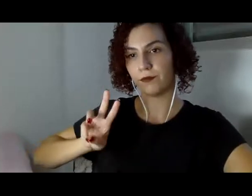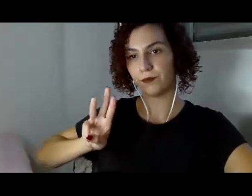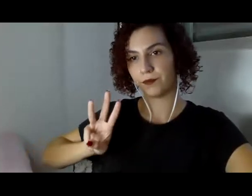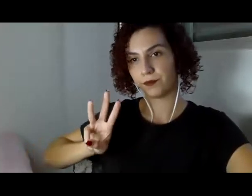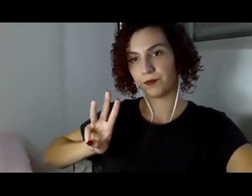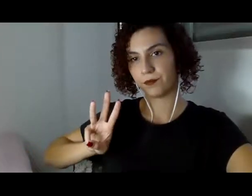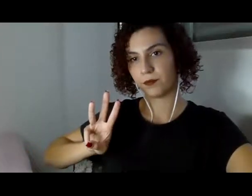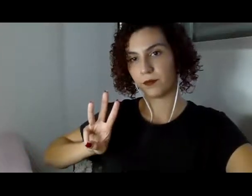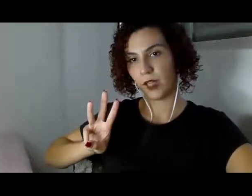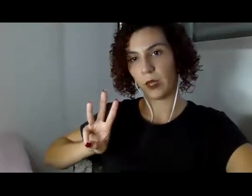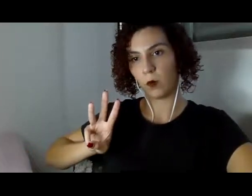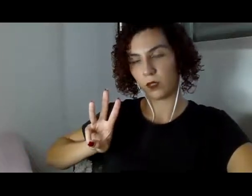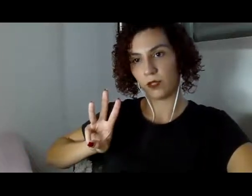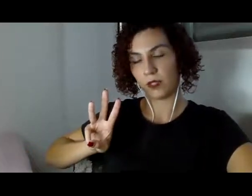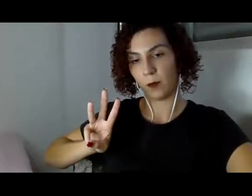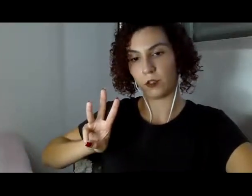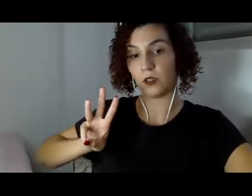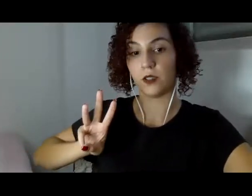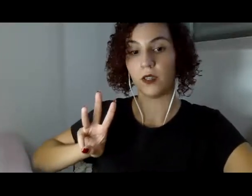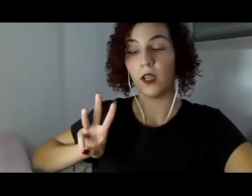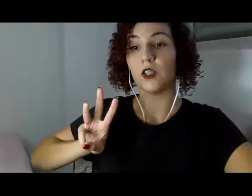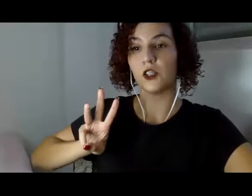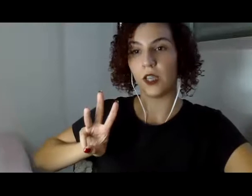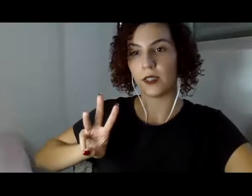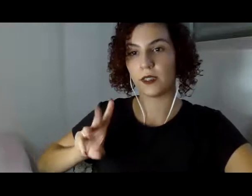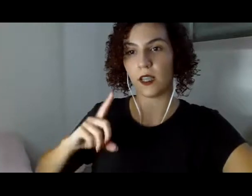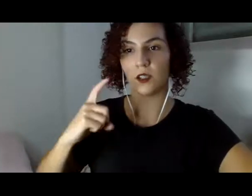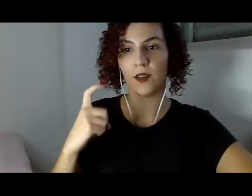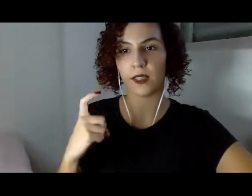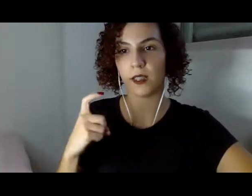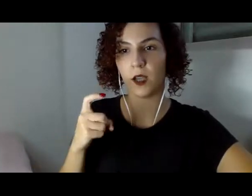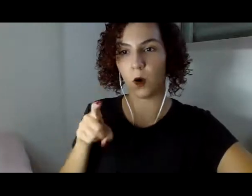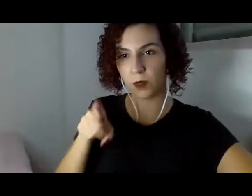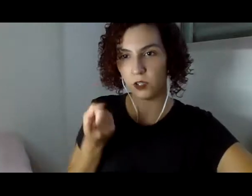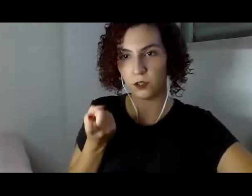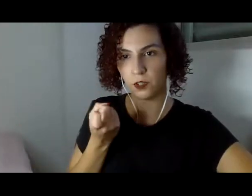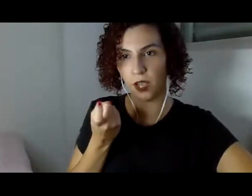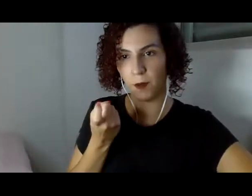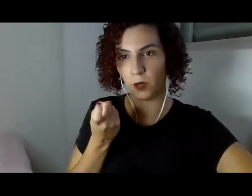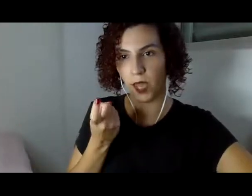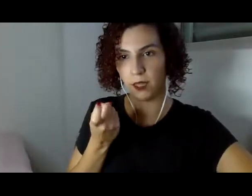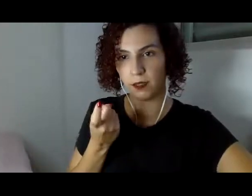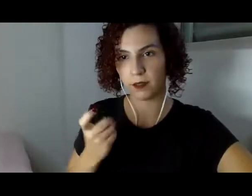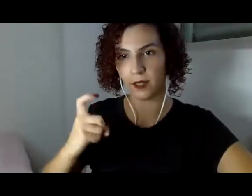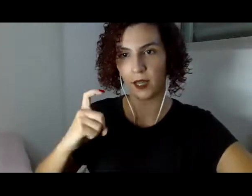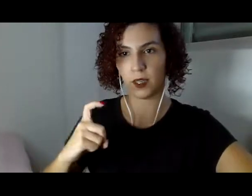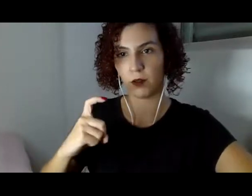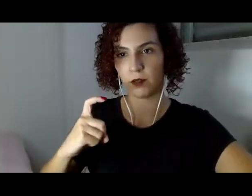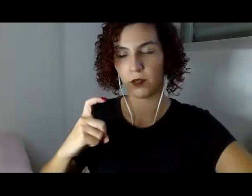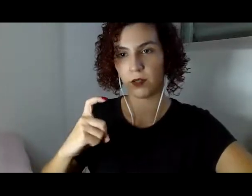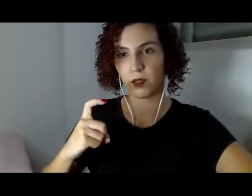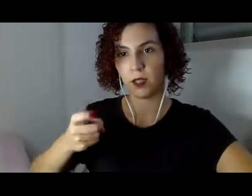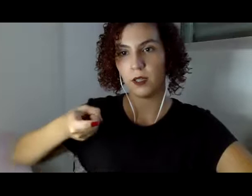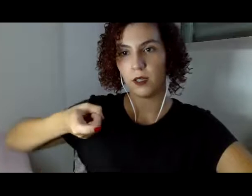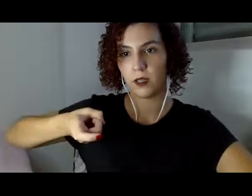W. Não consigo fazer isso, tá, gente? X, a gente faz assim, ó, como se a gente fosse chamar alguém. Aqui, ó.